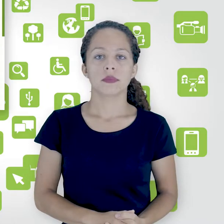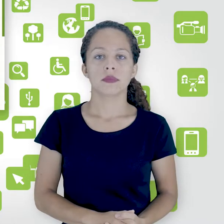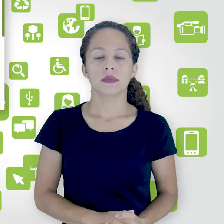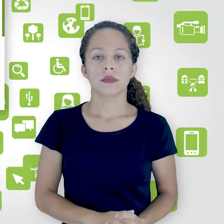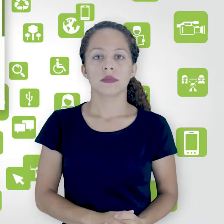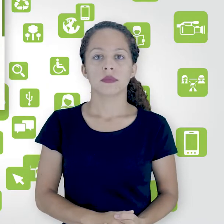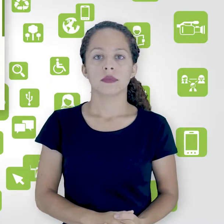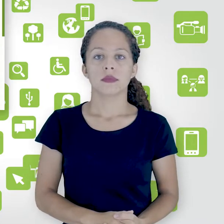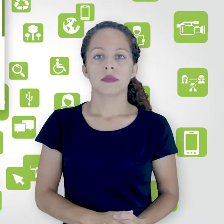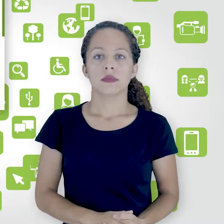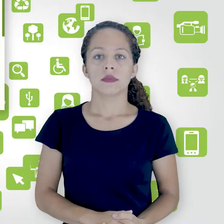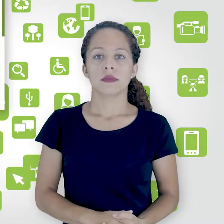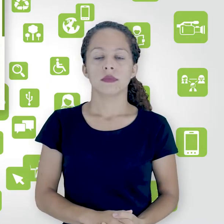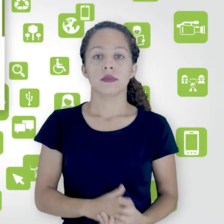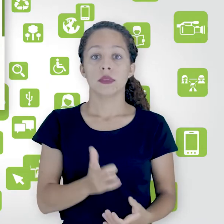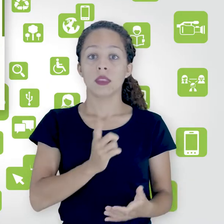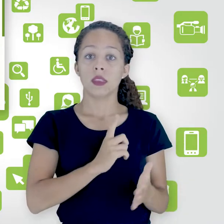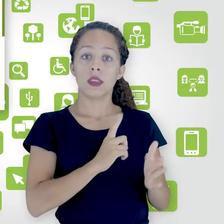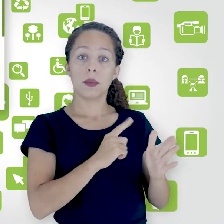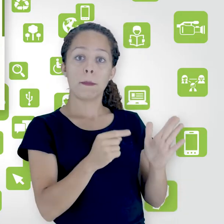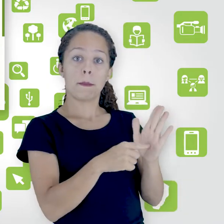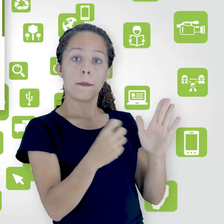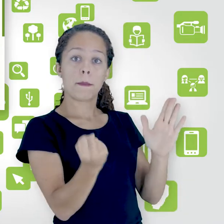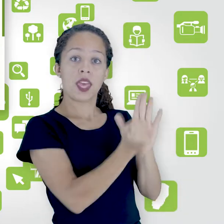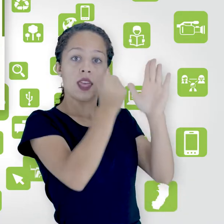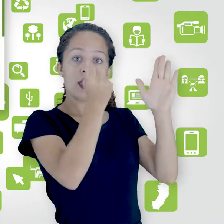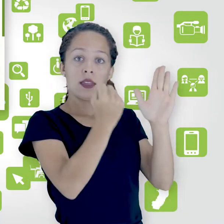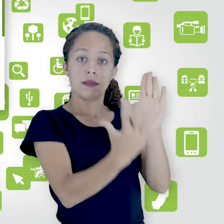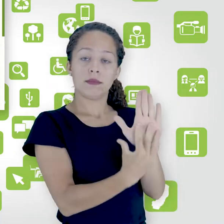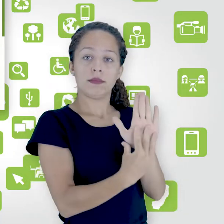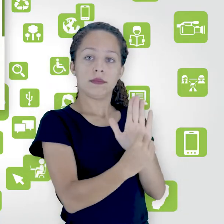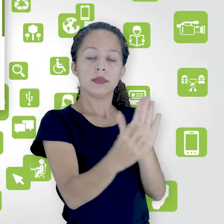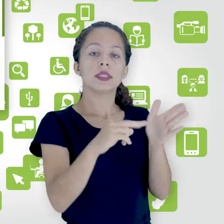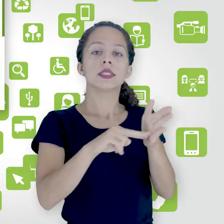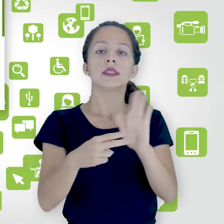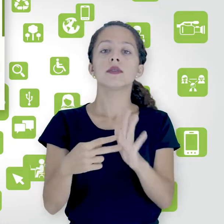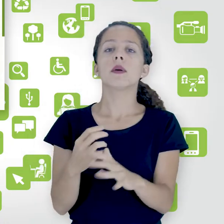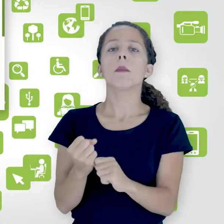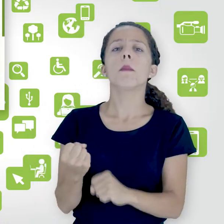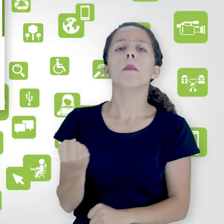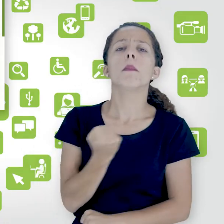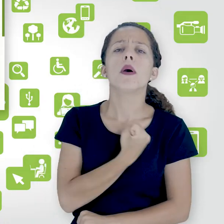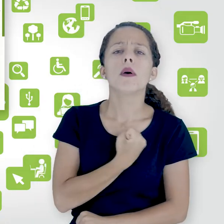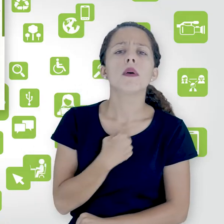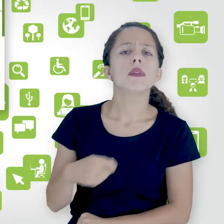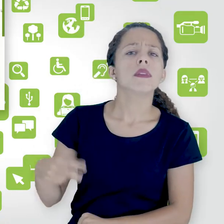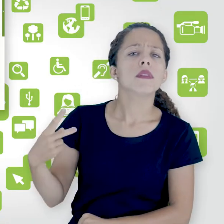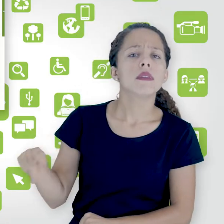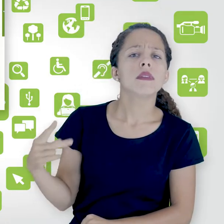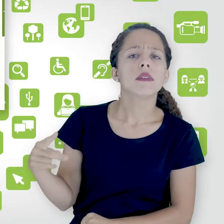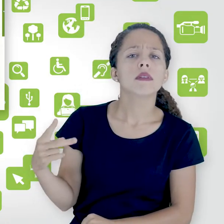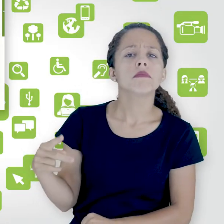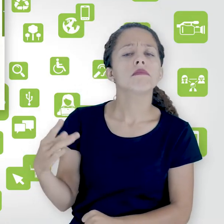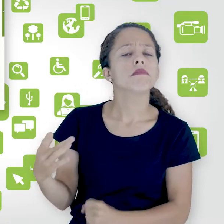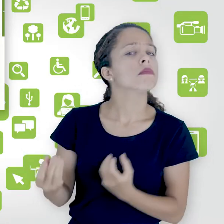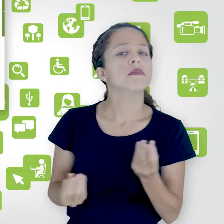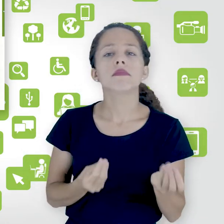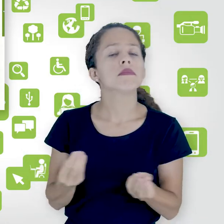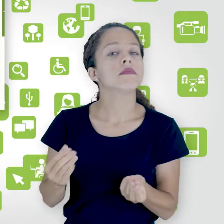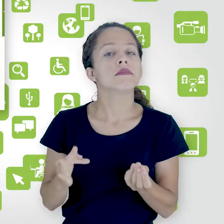Em marcação padrão, é o valor dessa pergunta que pode ser configurado posteriormente. Então, pode deixar